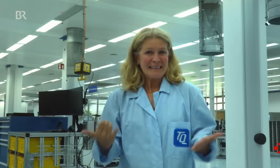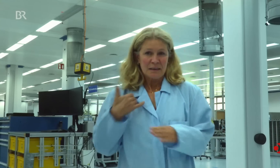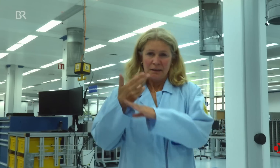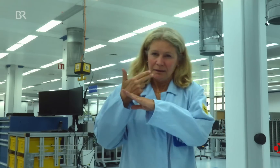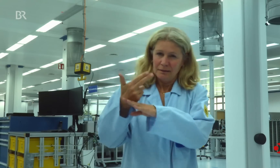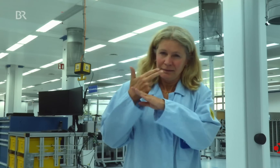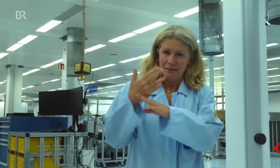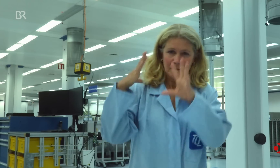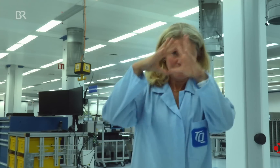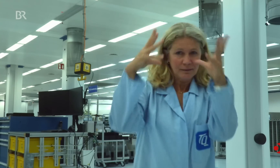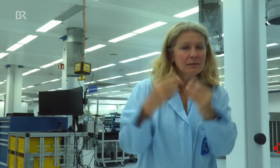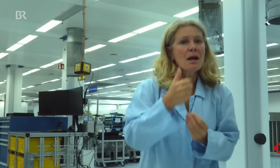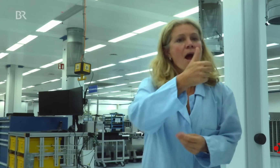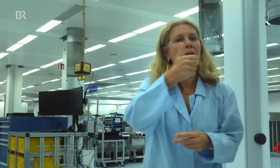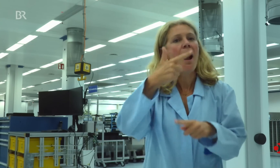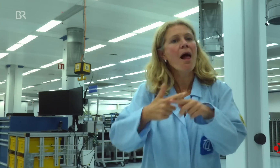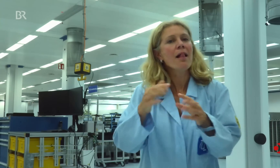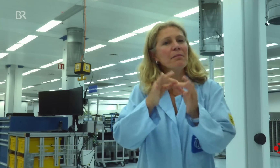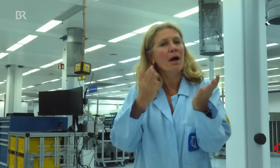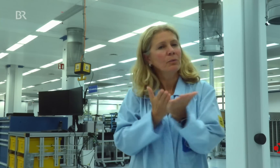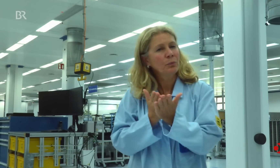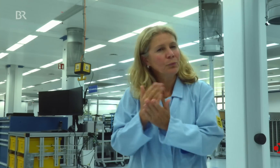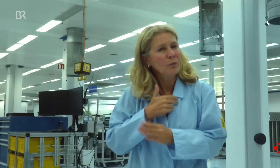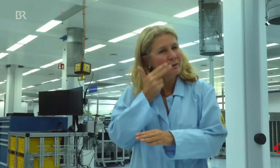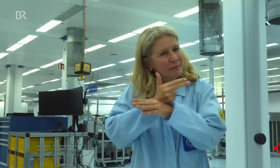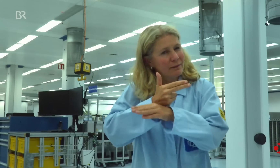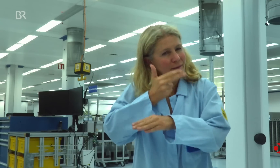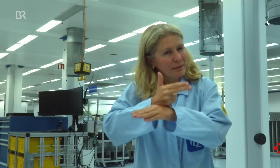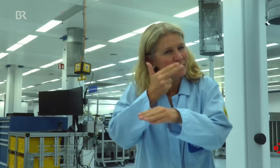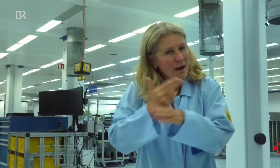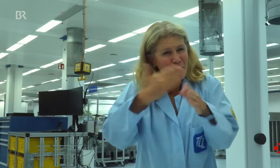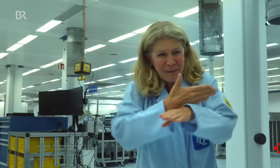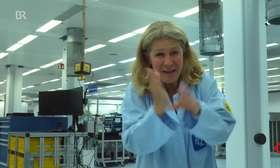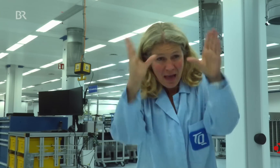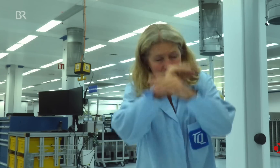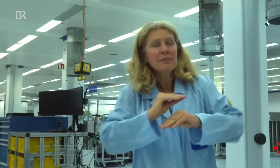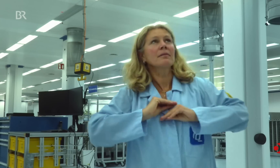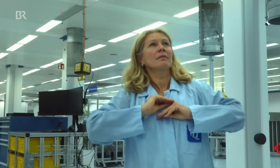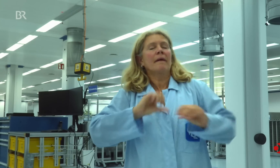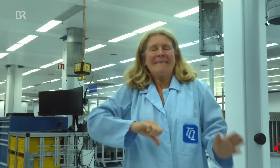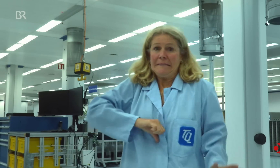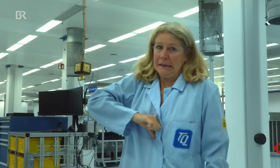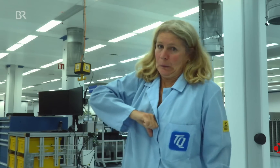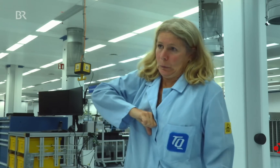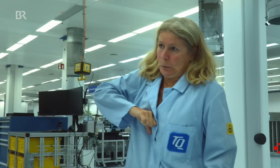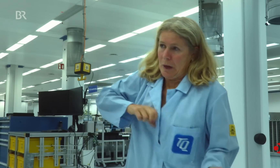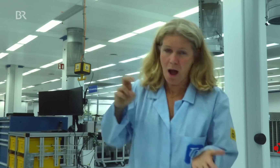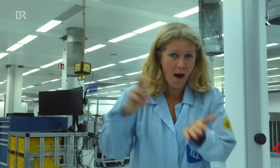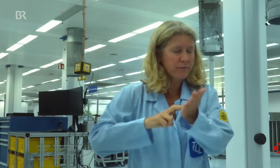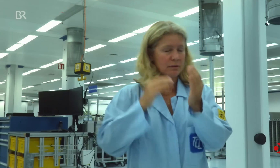Die Filmarbeiten dauern insgesamt 1,5 Tage, bis spät abends und am nächsten Morgen schon wieder ganz früh raus. Wir